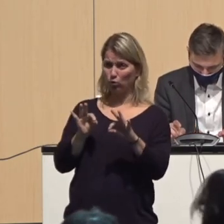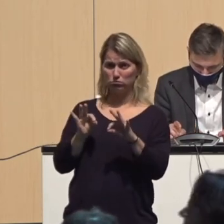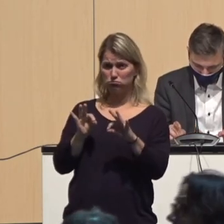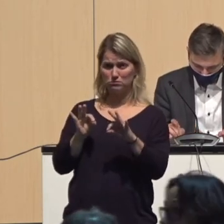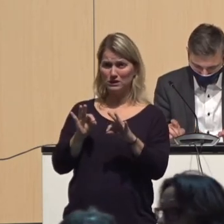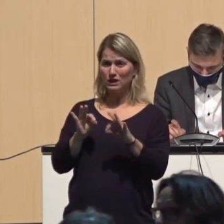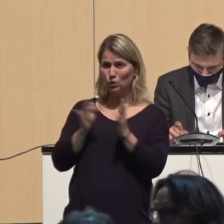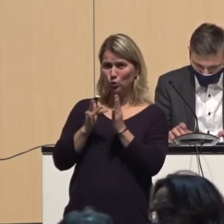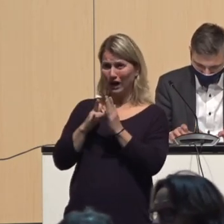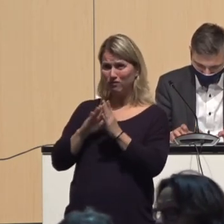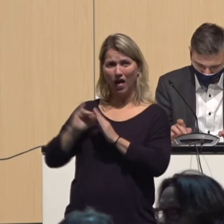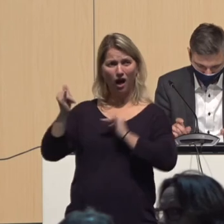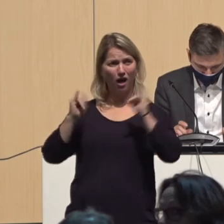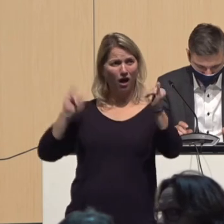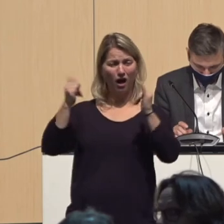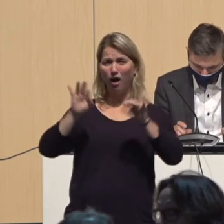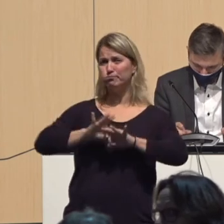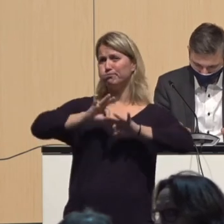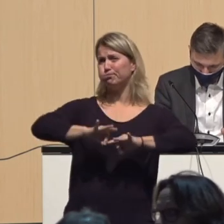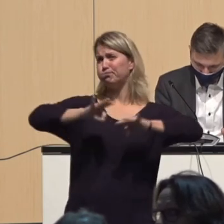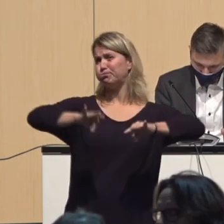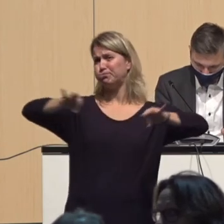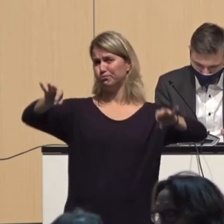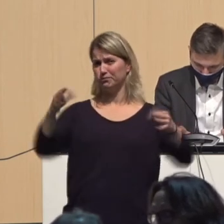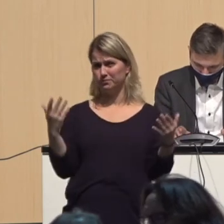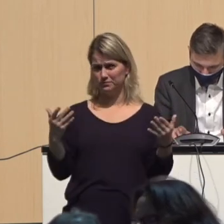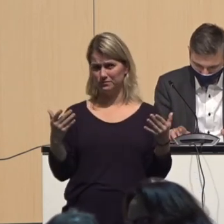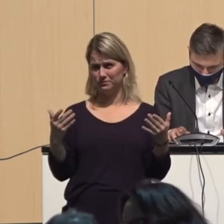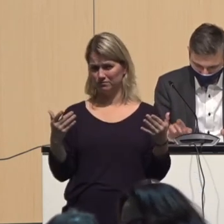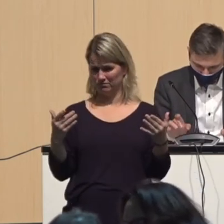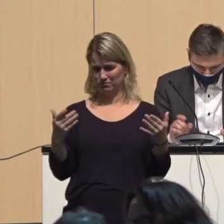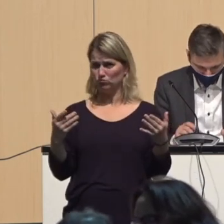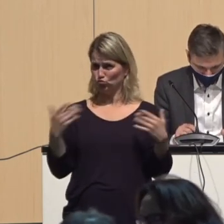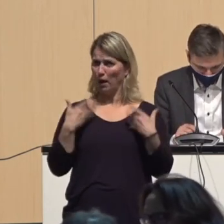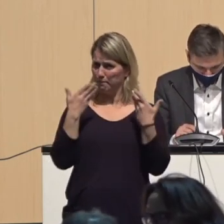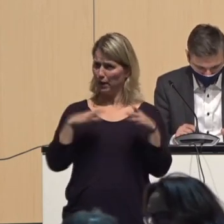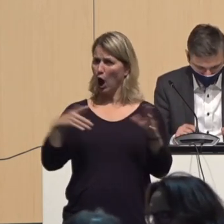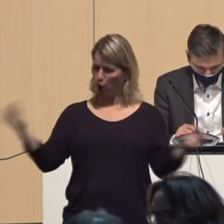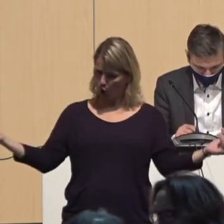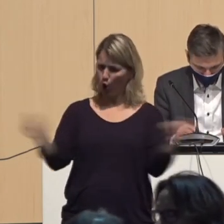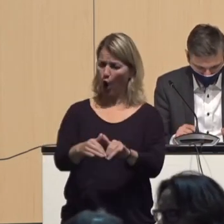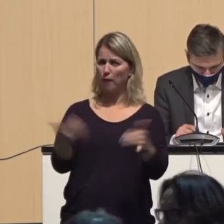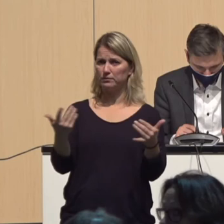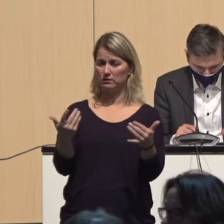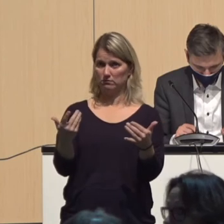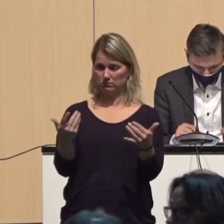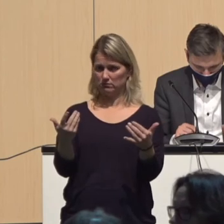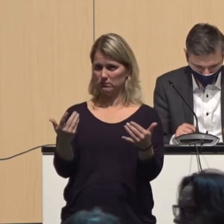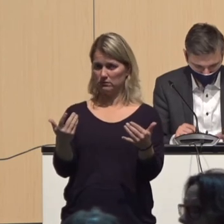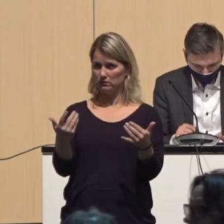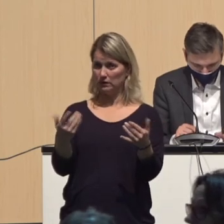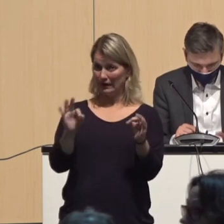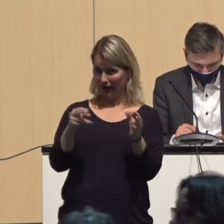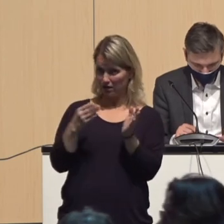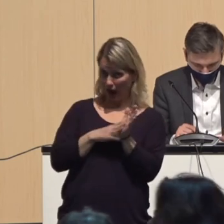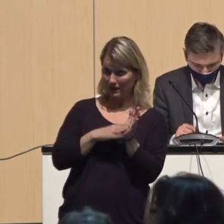über Reisende, einer mit der wichtigsten Pfade, interregional, würden wir öffnen. Wir können nicht garantieren, dass diese Märkte überhaupt dann